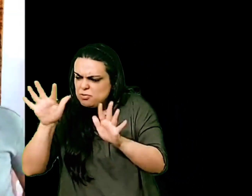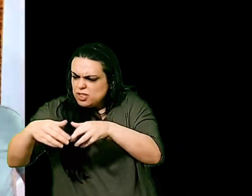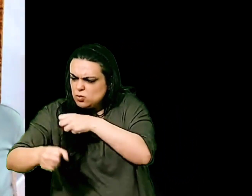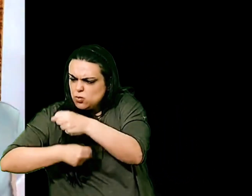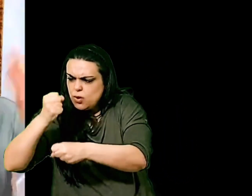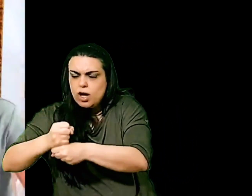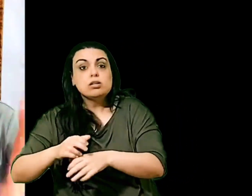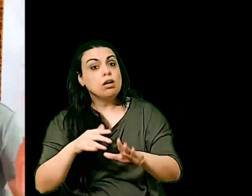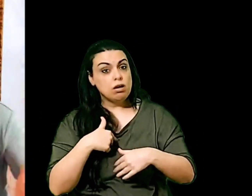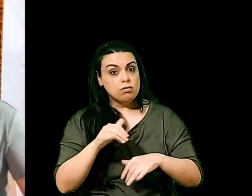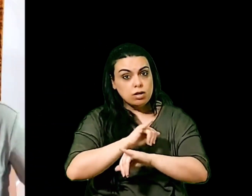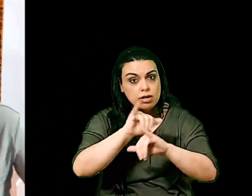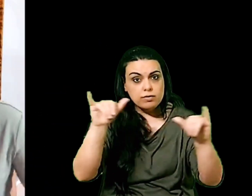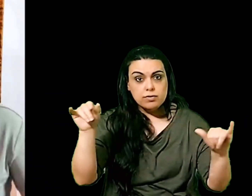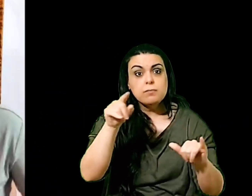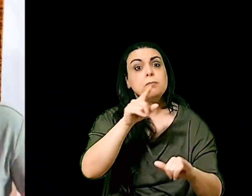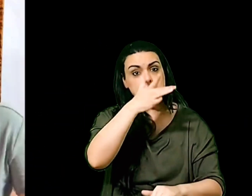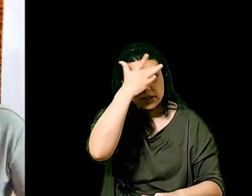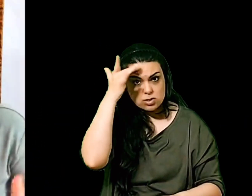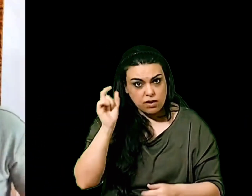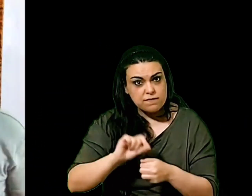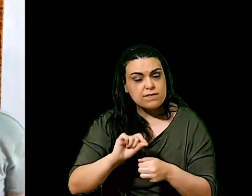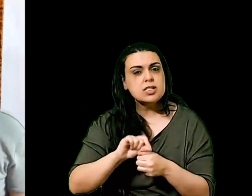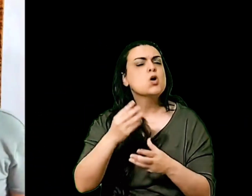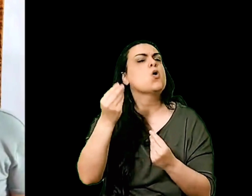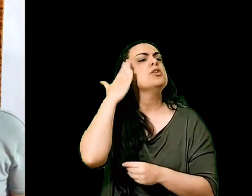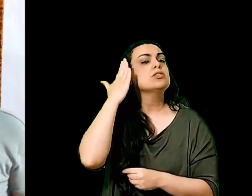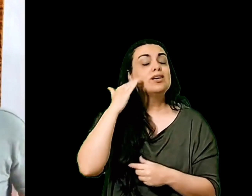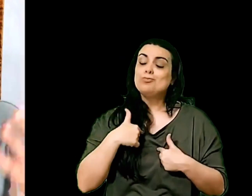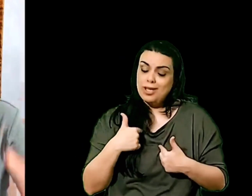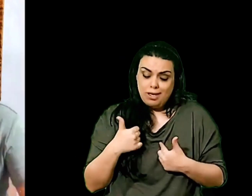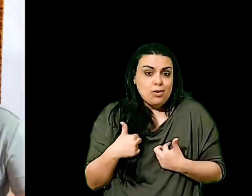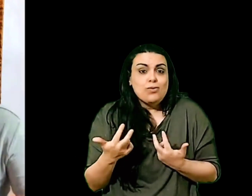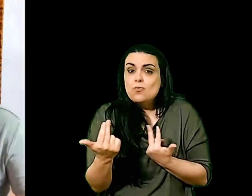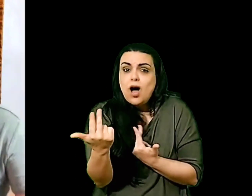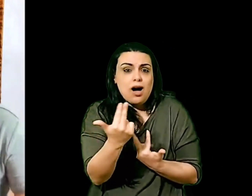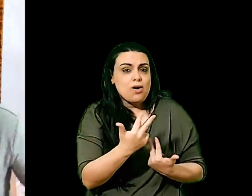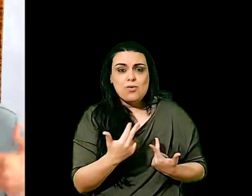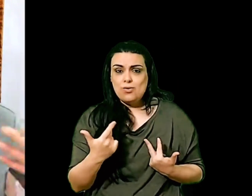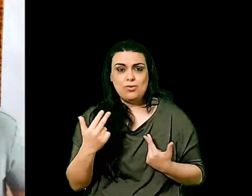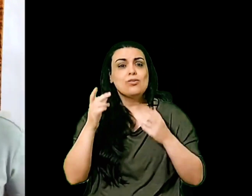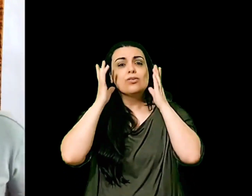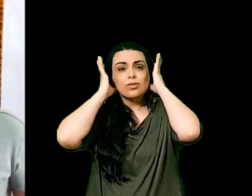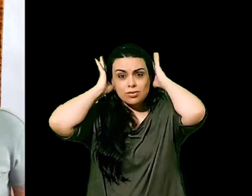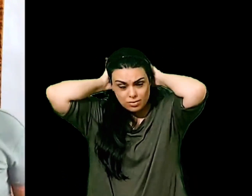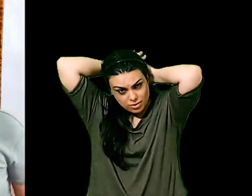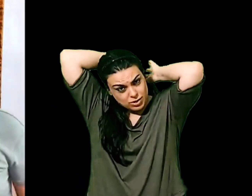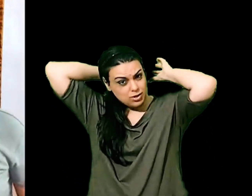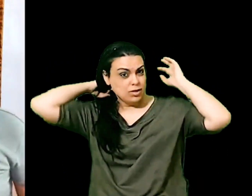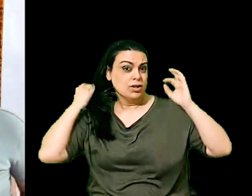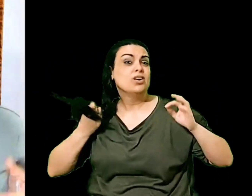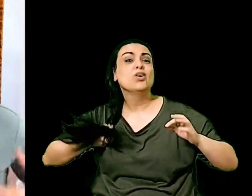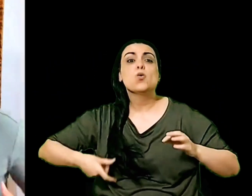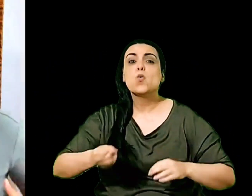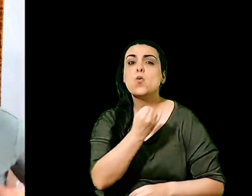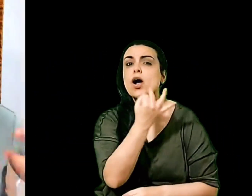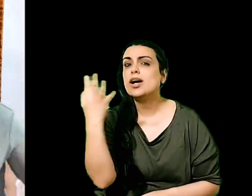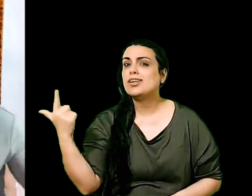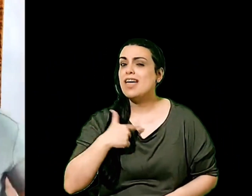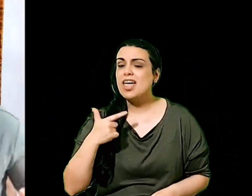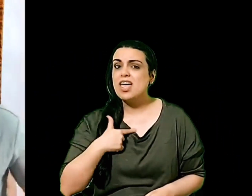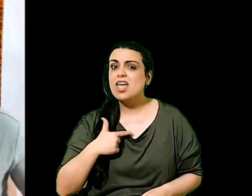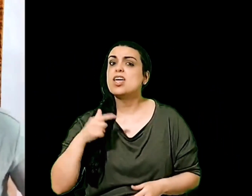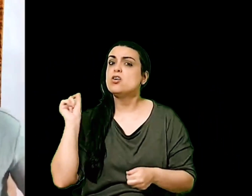no final do ano. E eu tô falando aqui agora com gente que faz isso. E sabe como é que eu sei disso? Porque eu faço isso. Quantas vezes